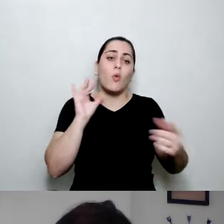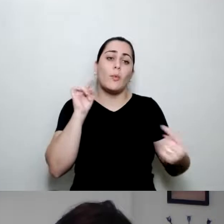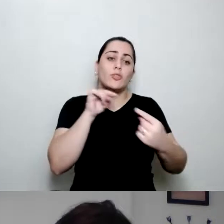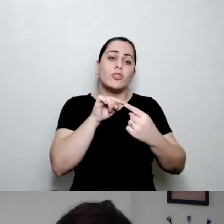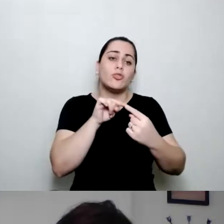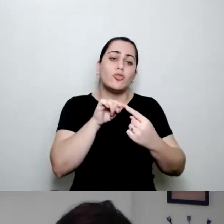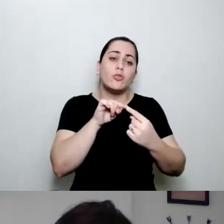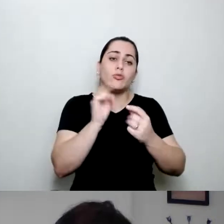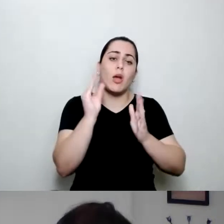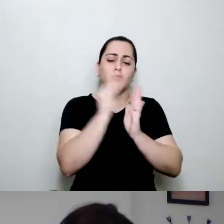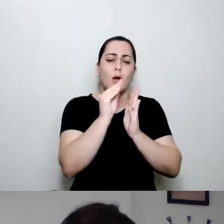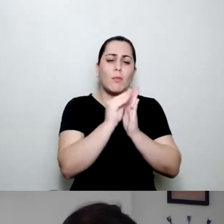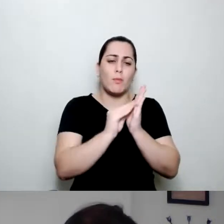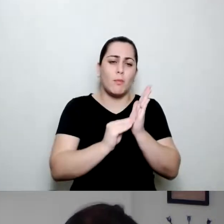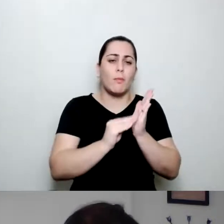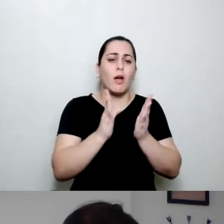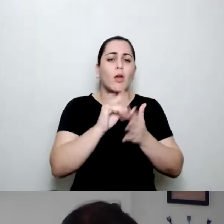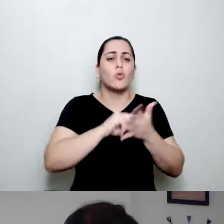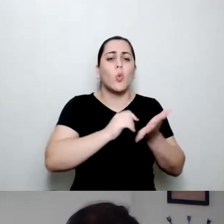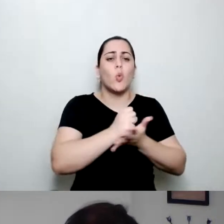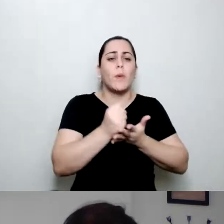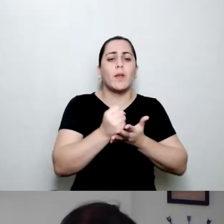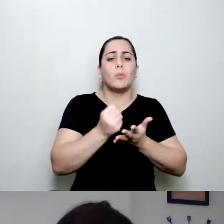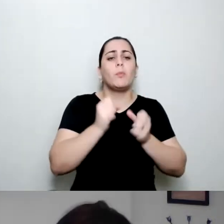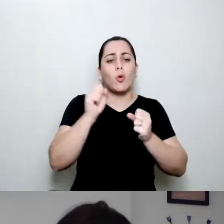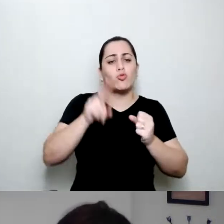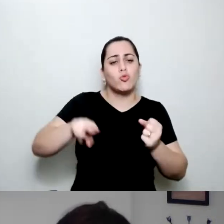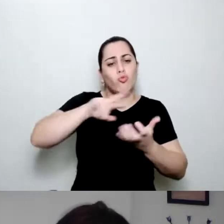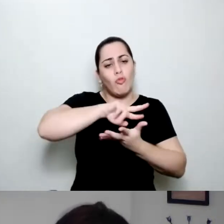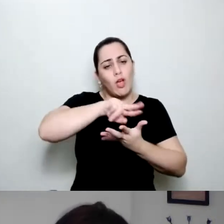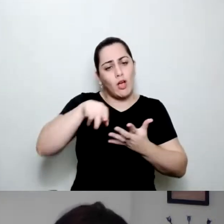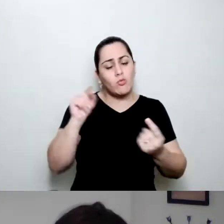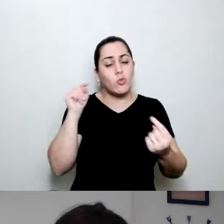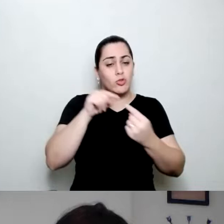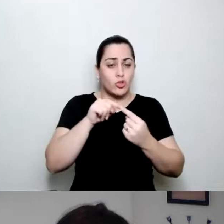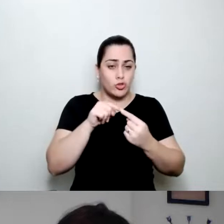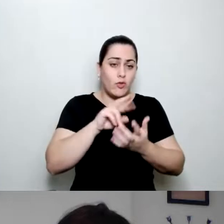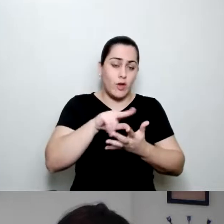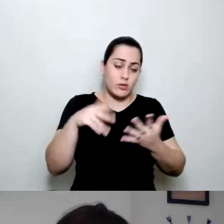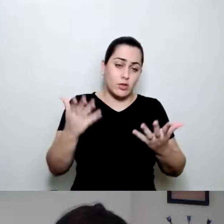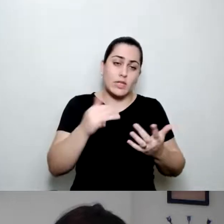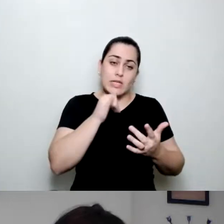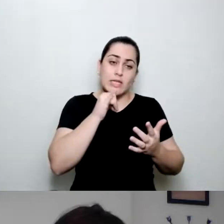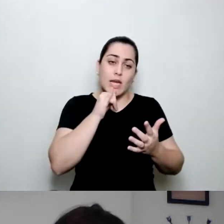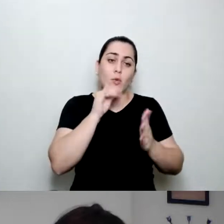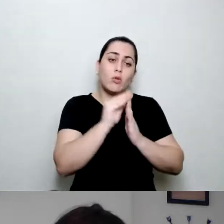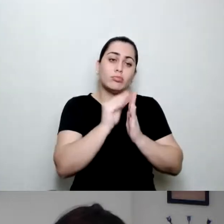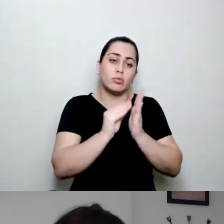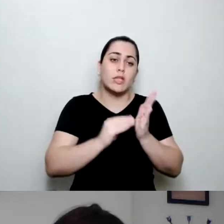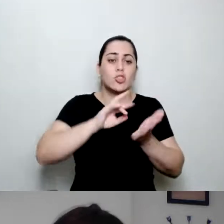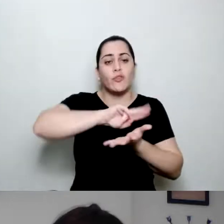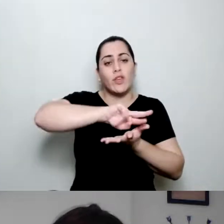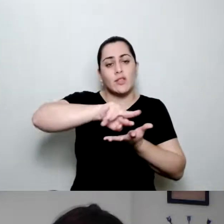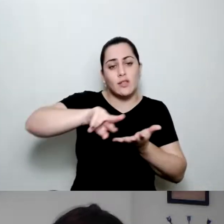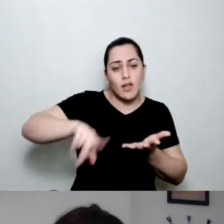da documentação, e a gente quer documentações multiusos, né, com muitos objetivos. E um objetivo é documentar a diversidade